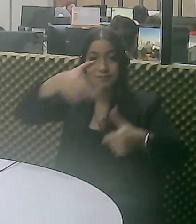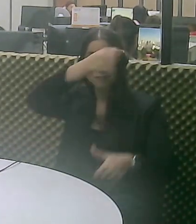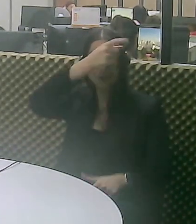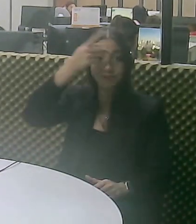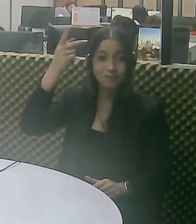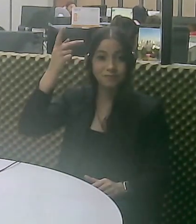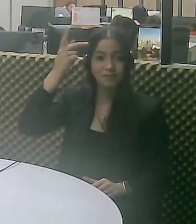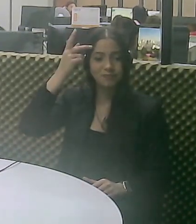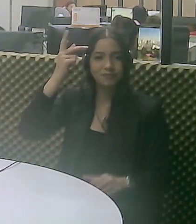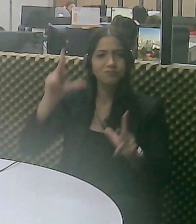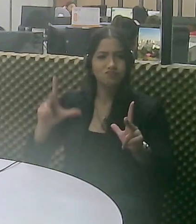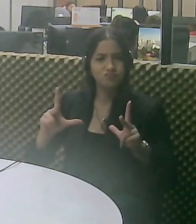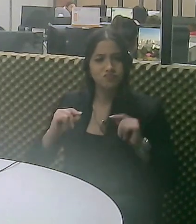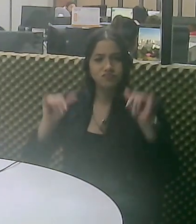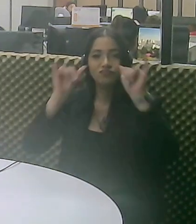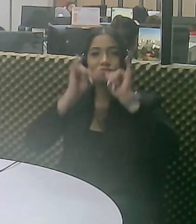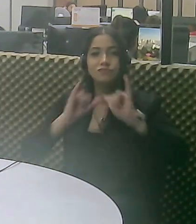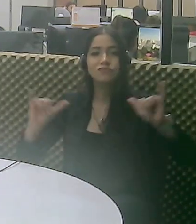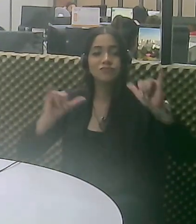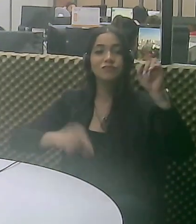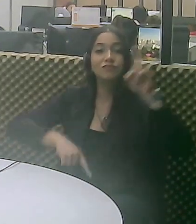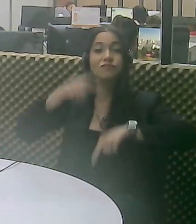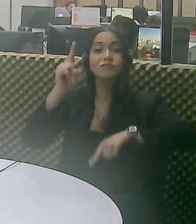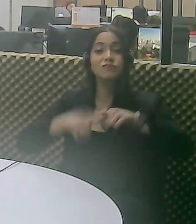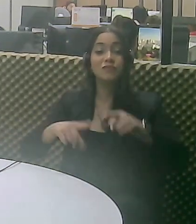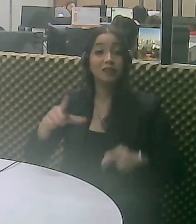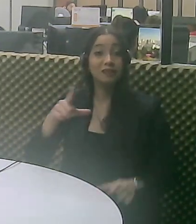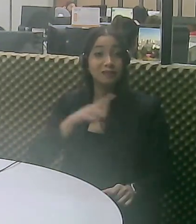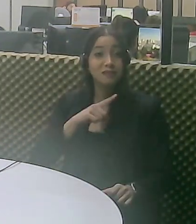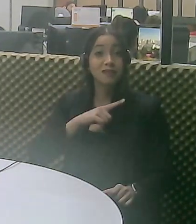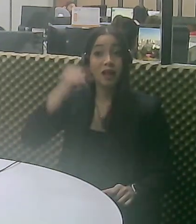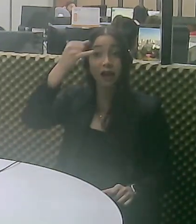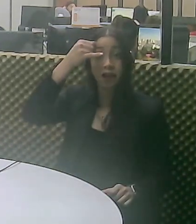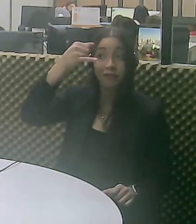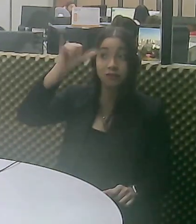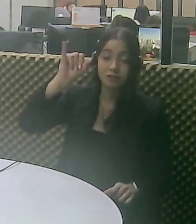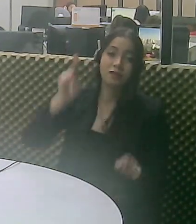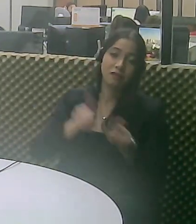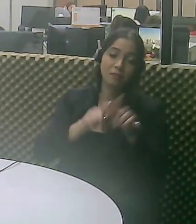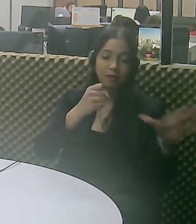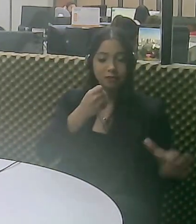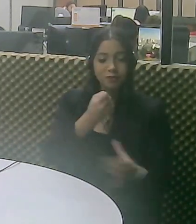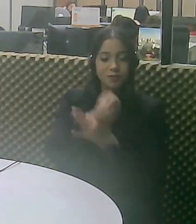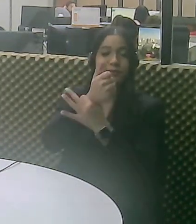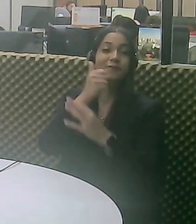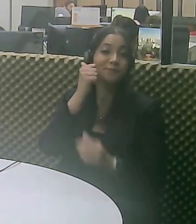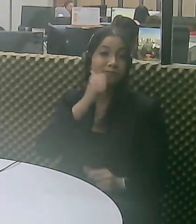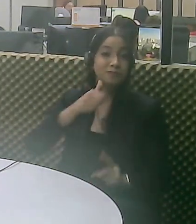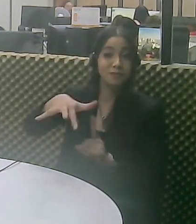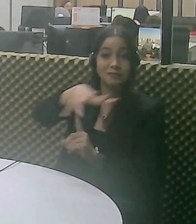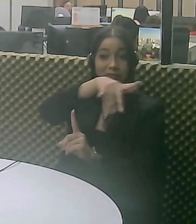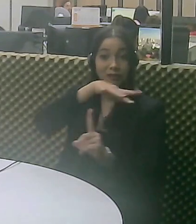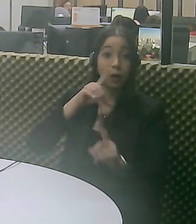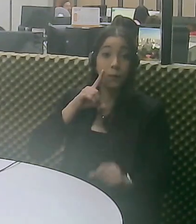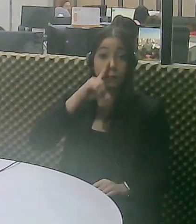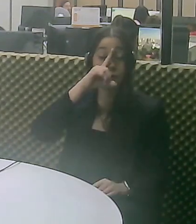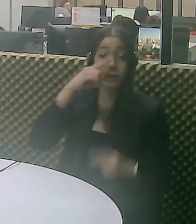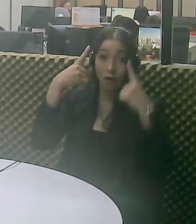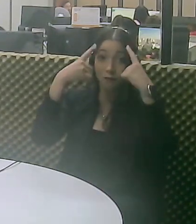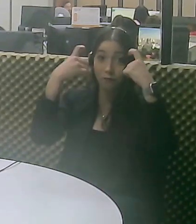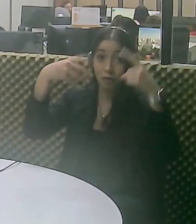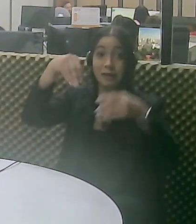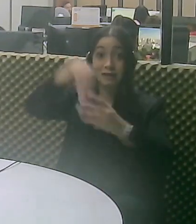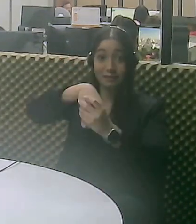busca reconhecer e divulgar estabelecimentos que adotam medidas de prevenção e proteção de mulheres em situação de risco de violência em